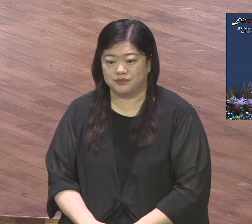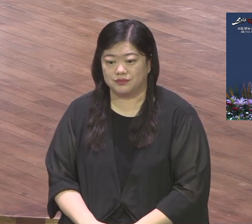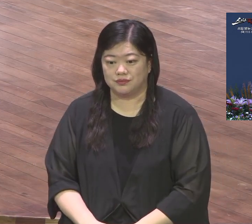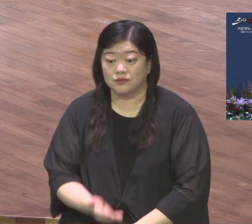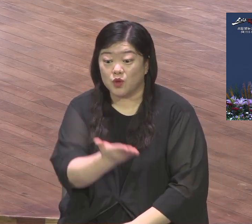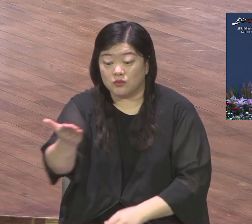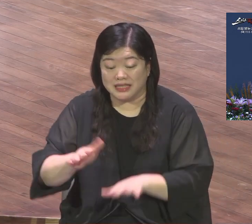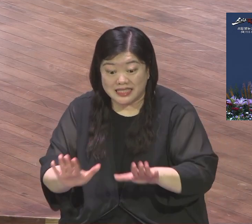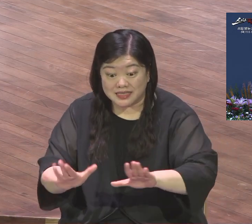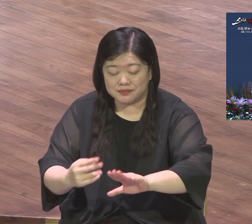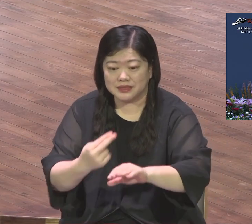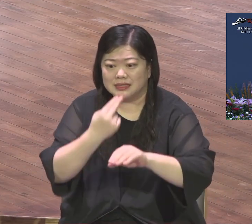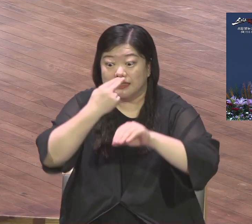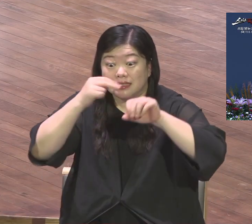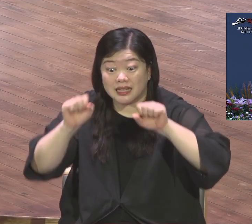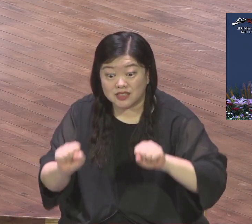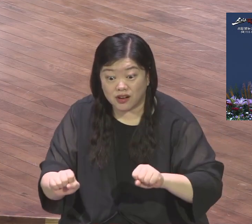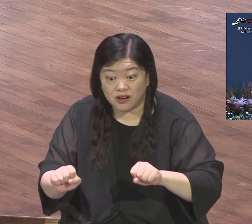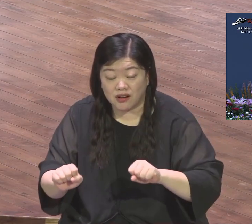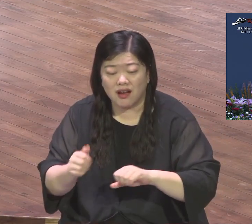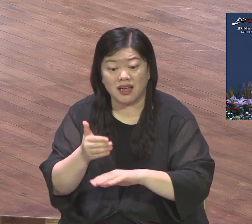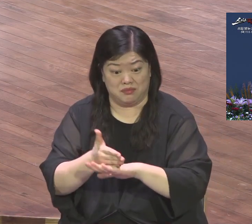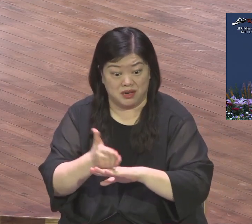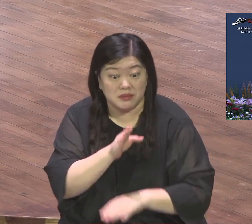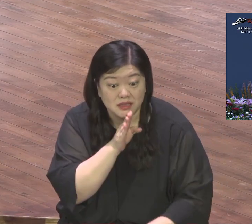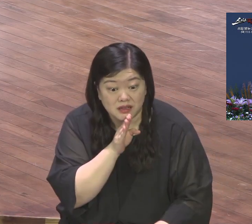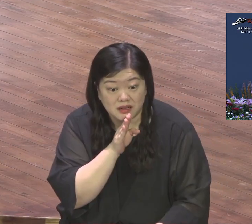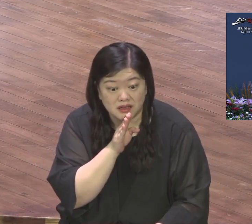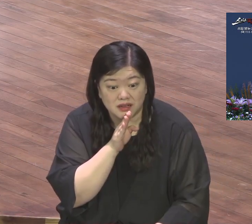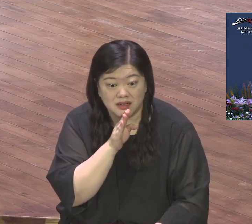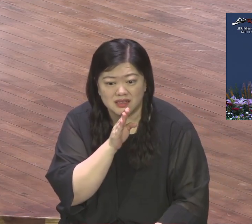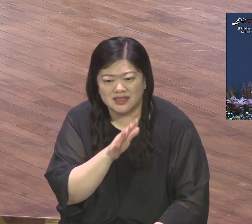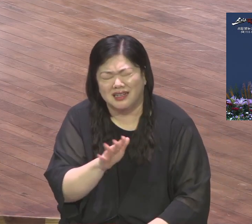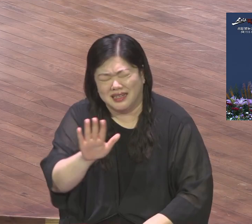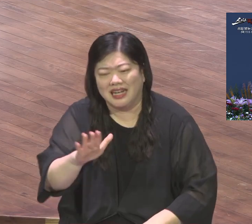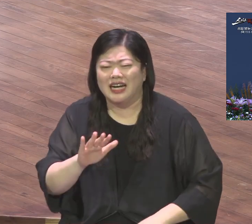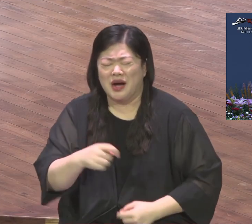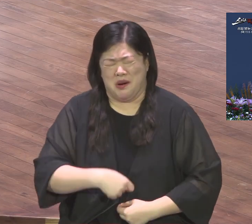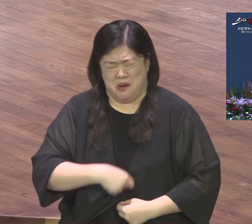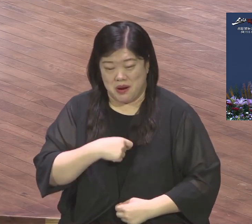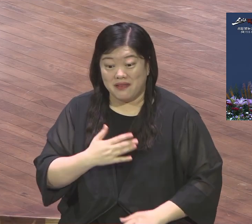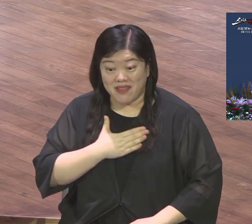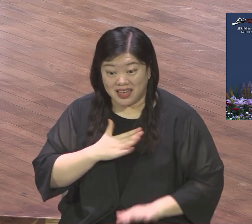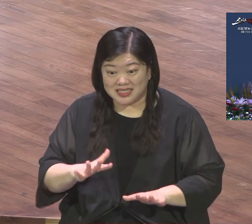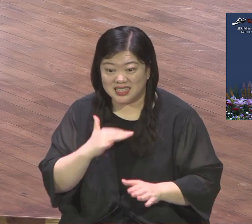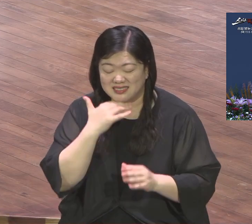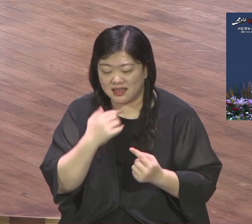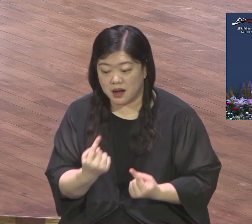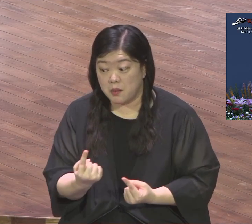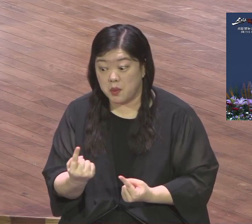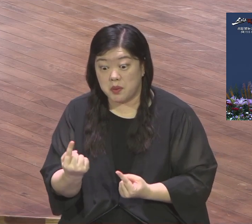감사하지 않아요? 저는 나이가 먹어서 그런지 하루하루 사는 게 은혜 감사라.